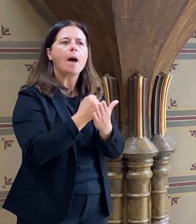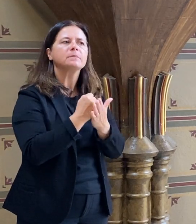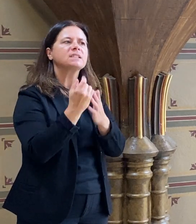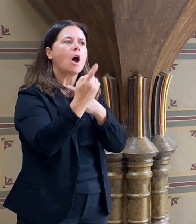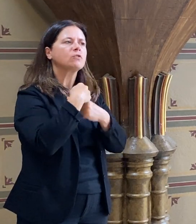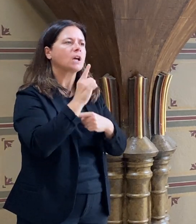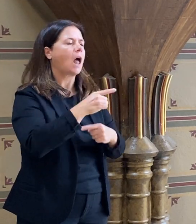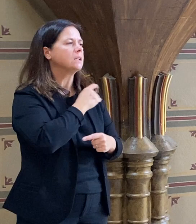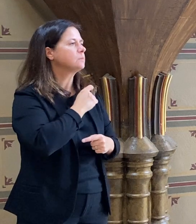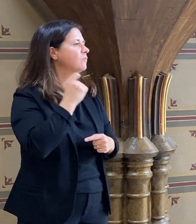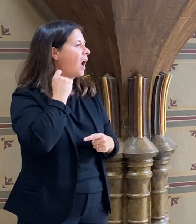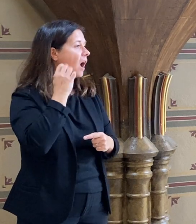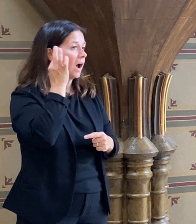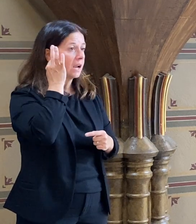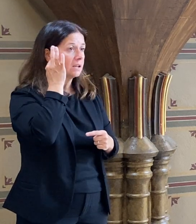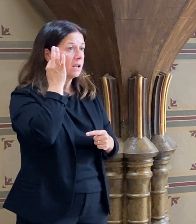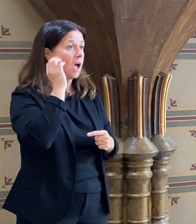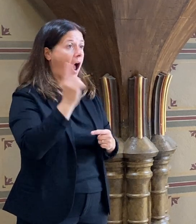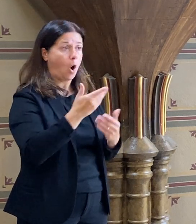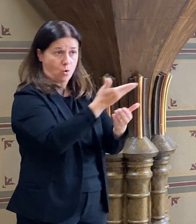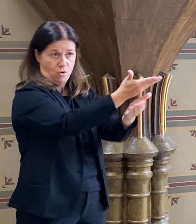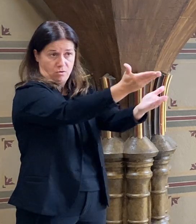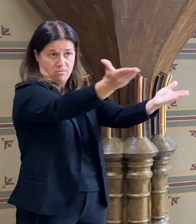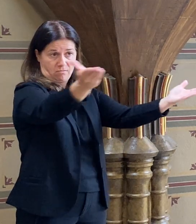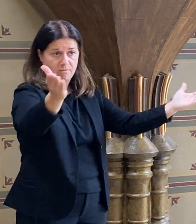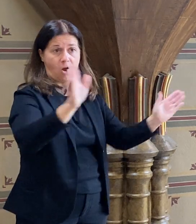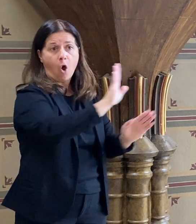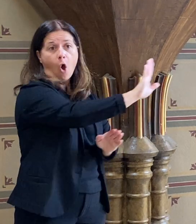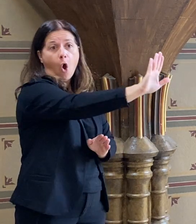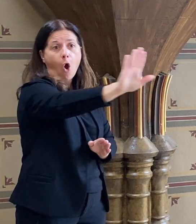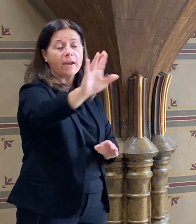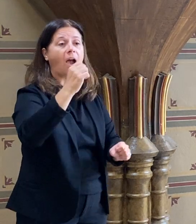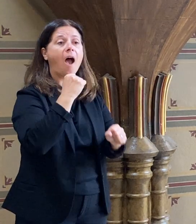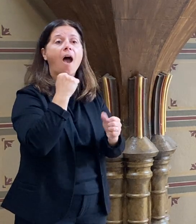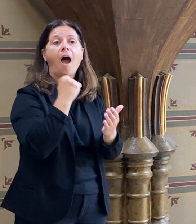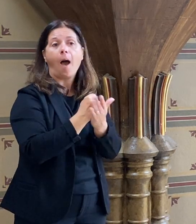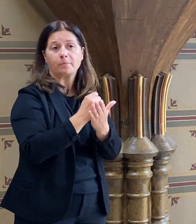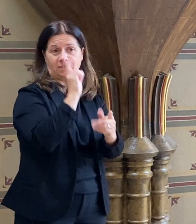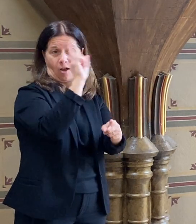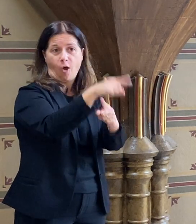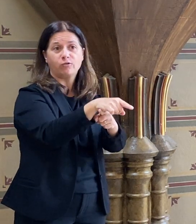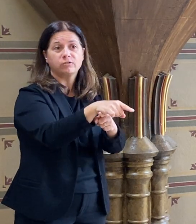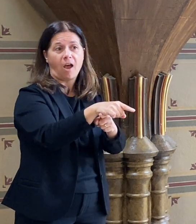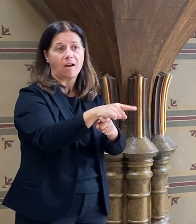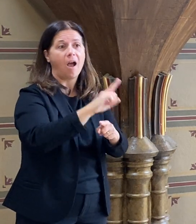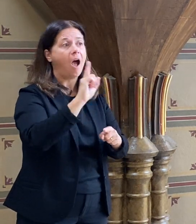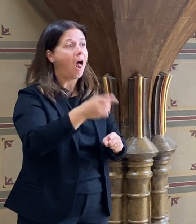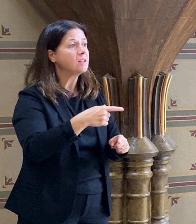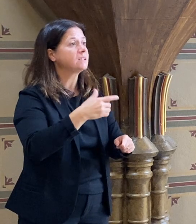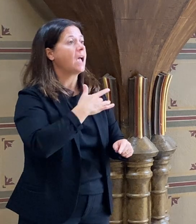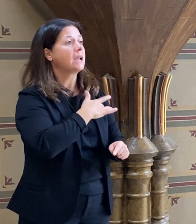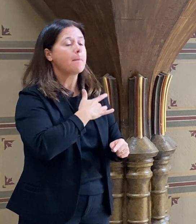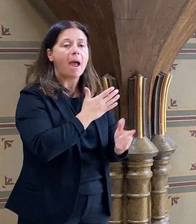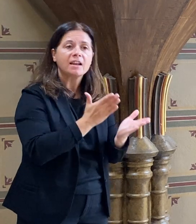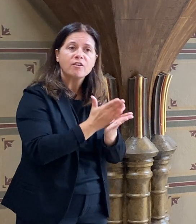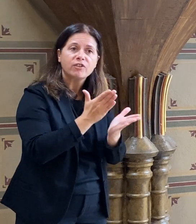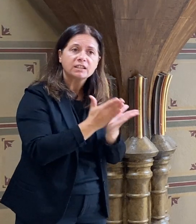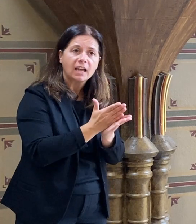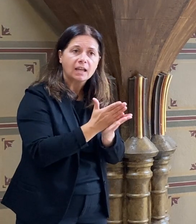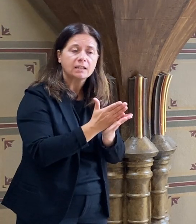Pfarrerin. Es ist auch Ihr und Euer Amtsauftrag als